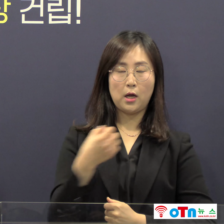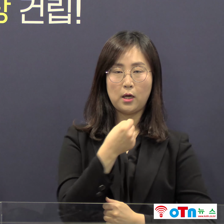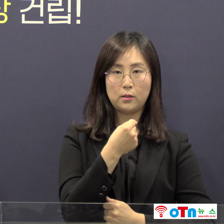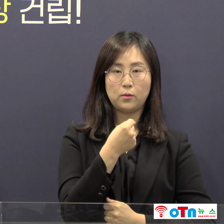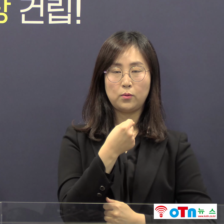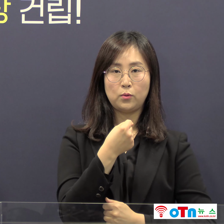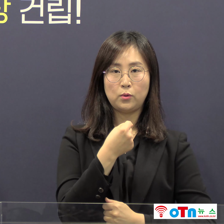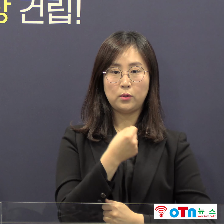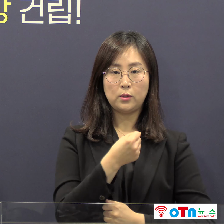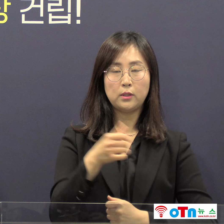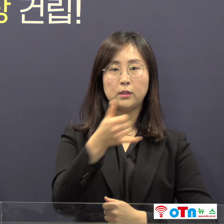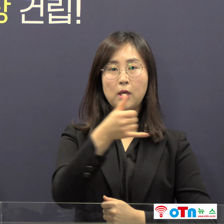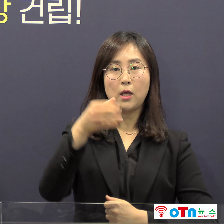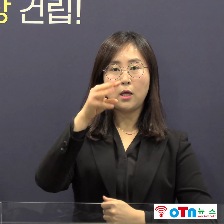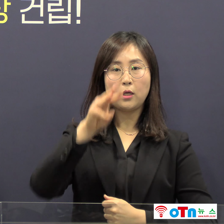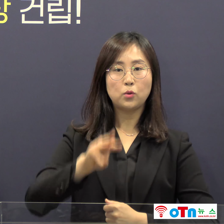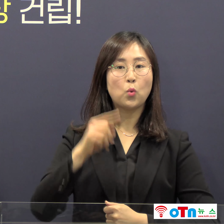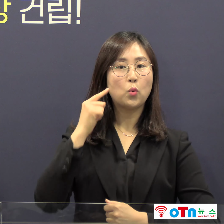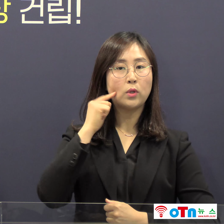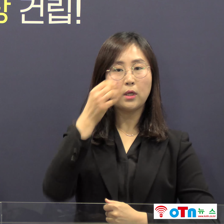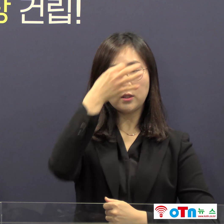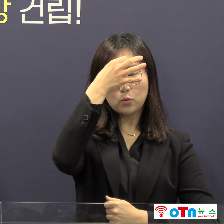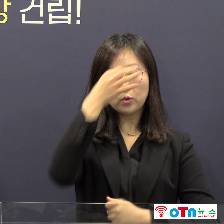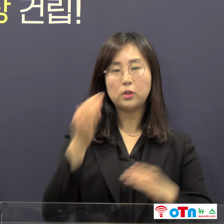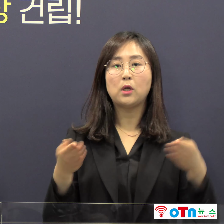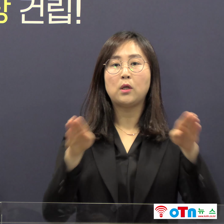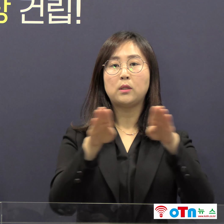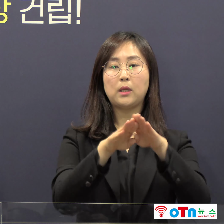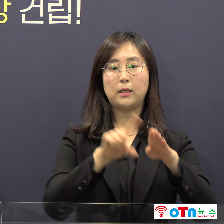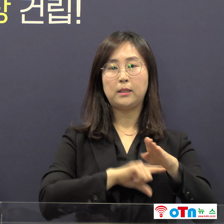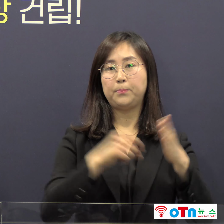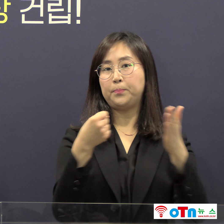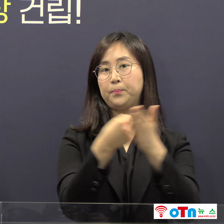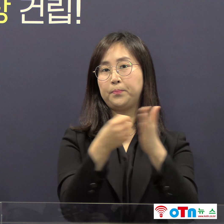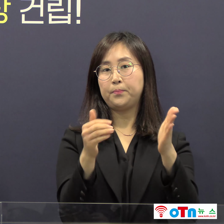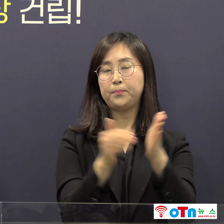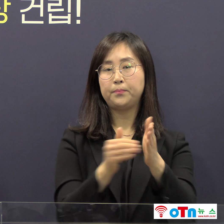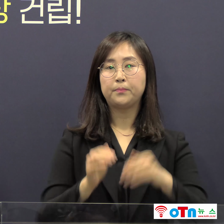담은 세종예술의 전당으로 정했습니다.